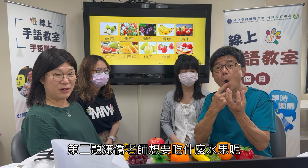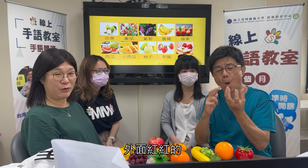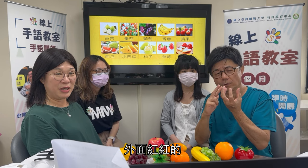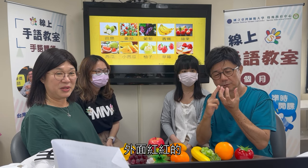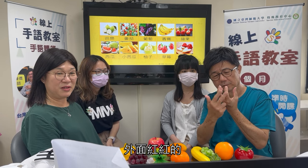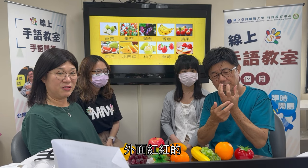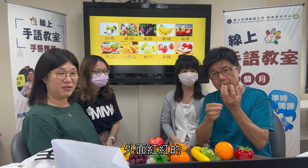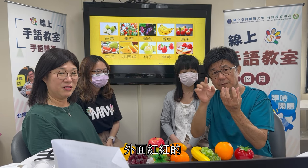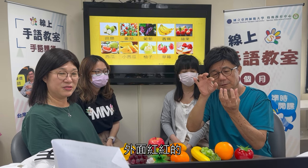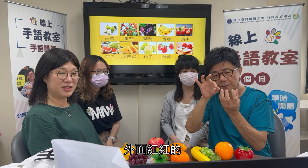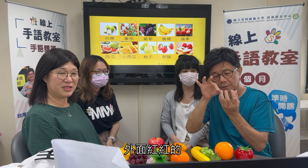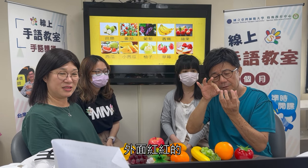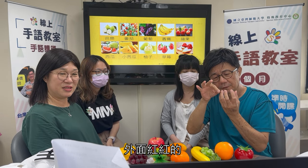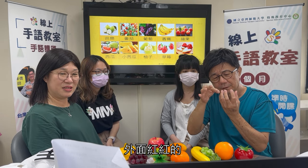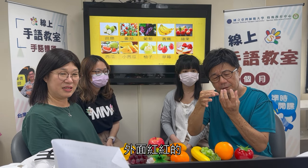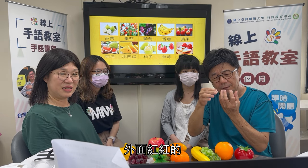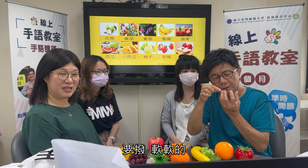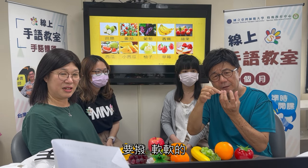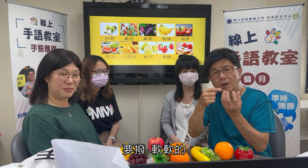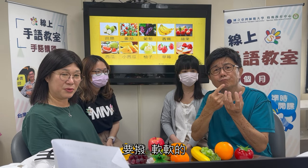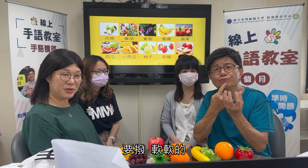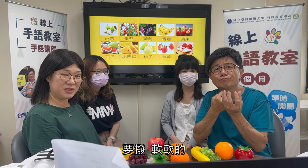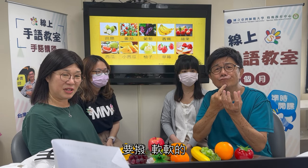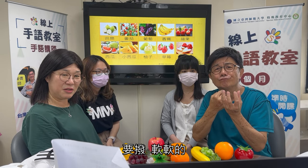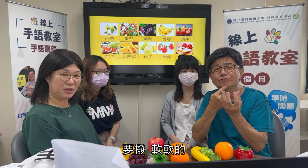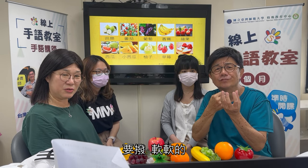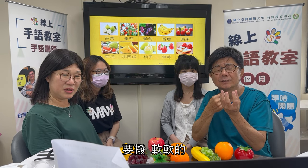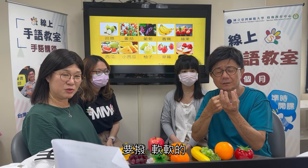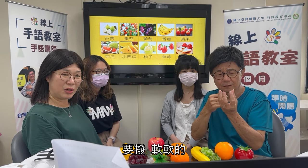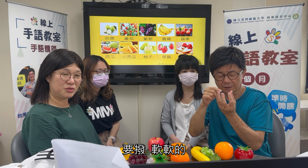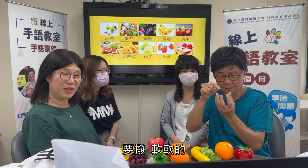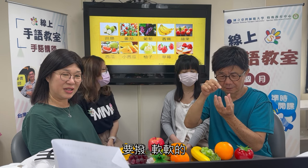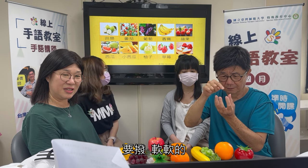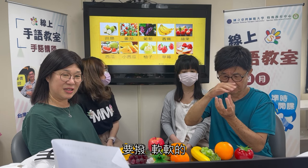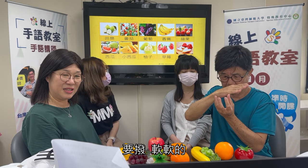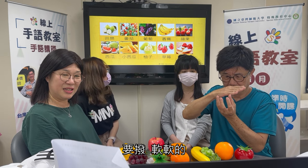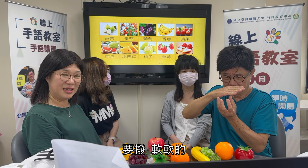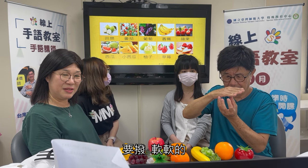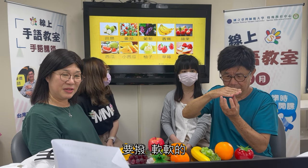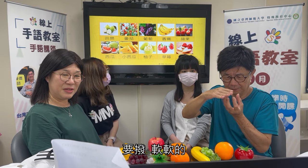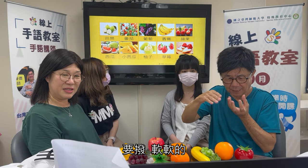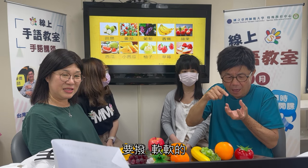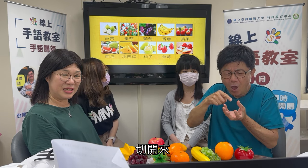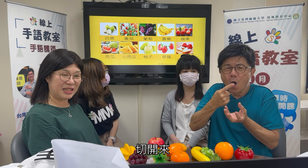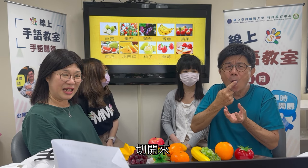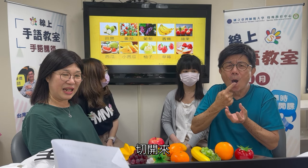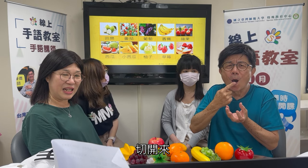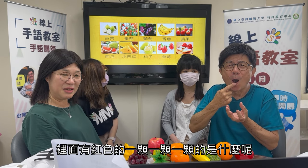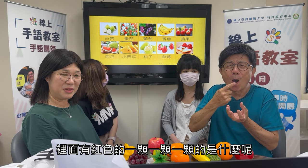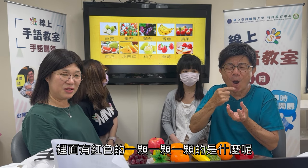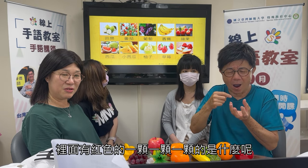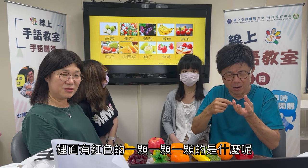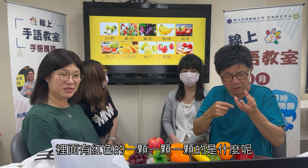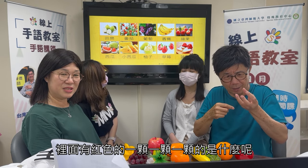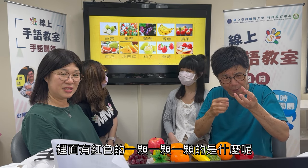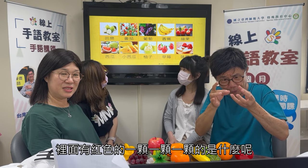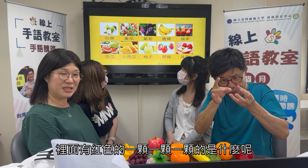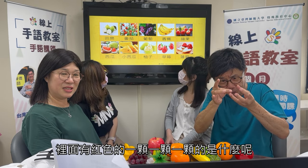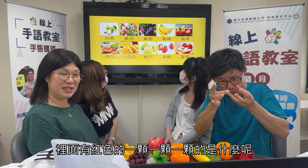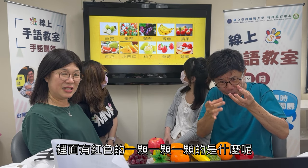外面红红的，要剥小一软软的，切开来里面有红色的，一